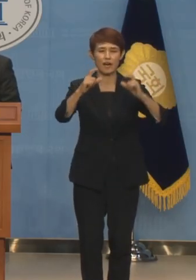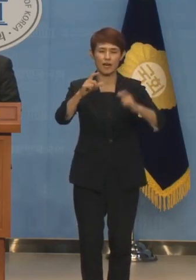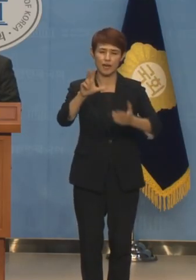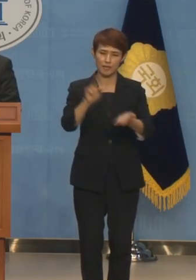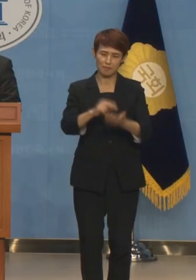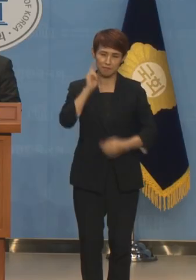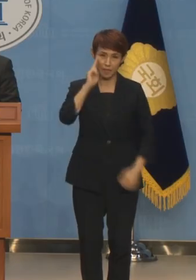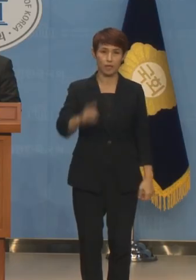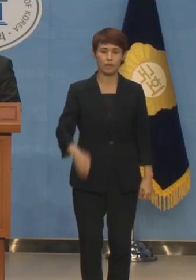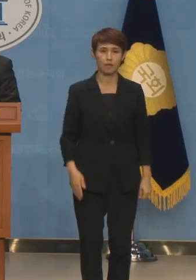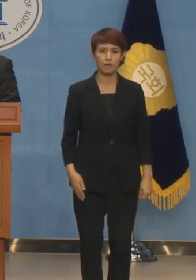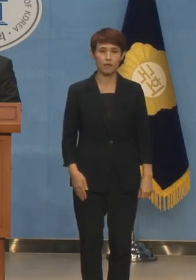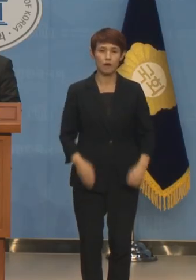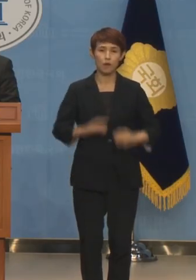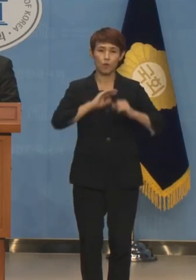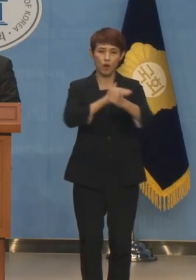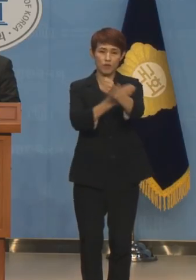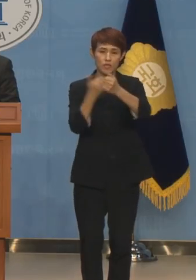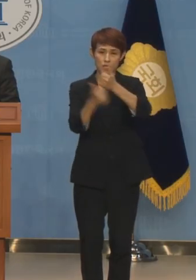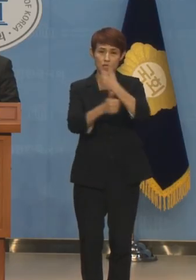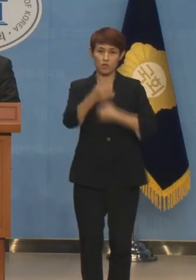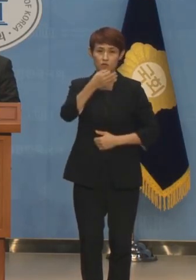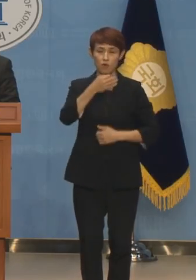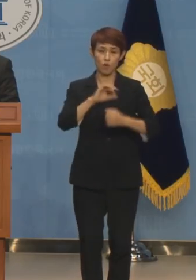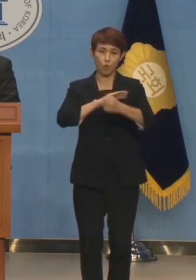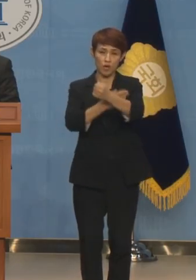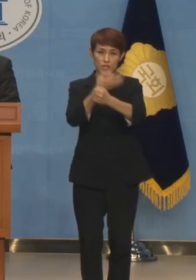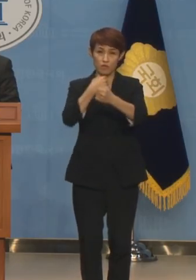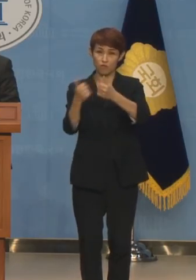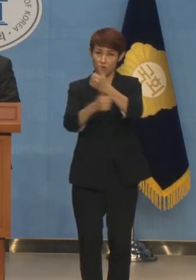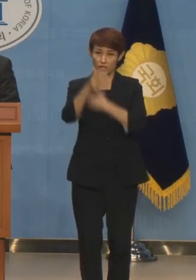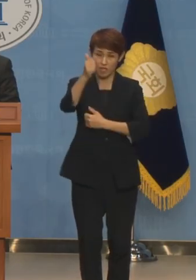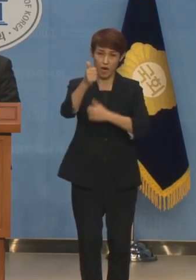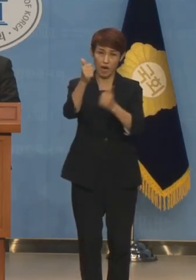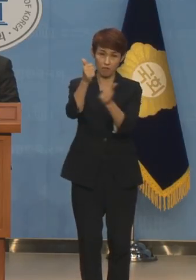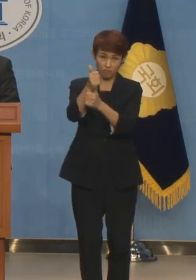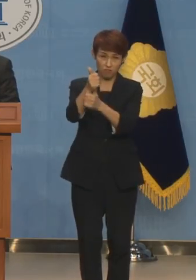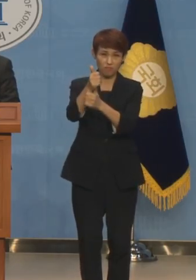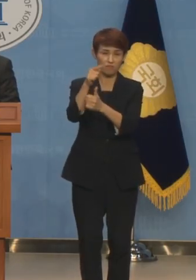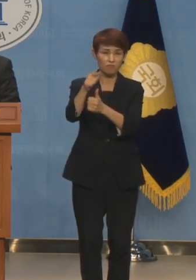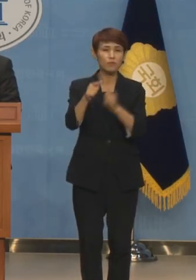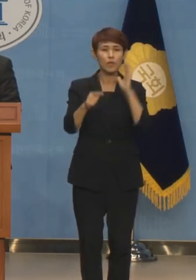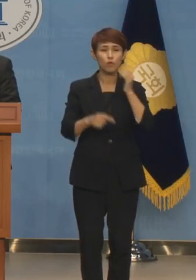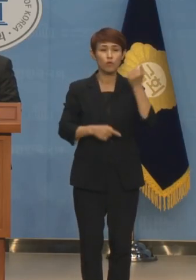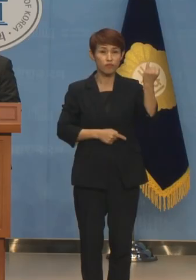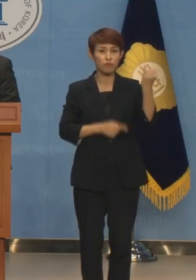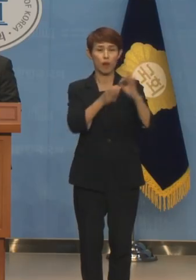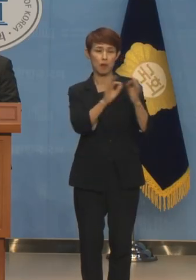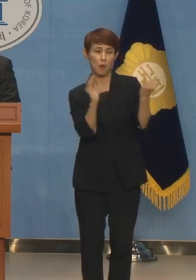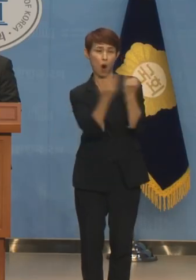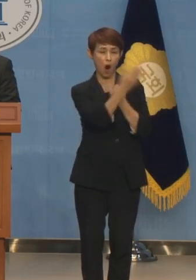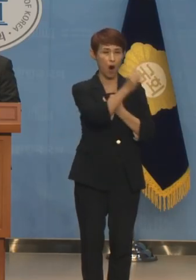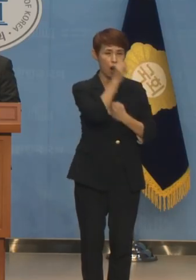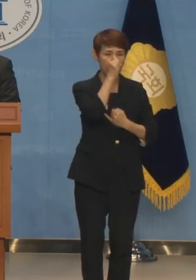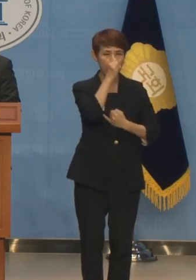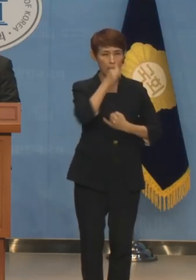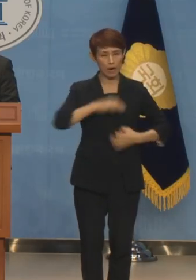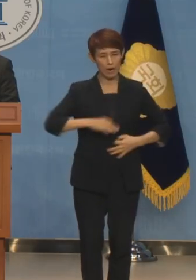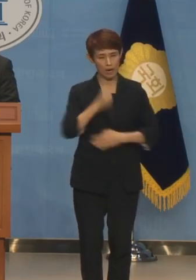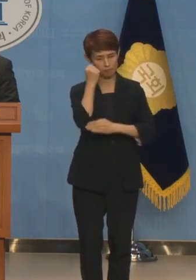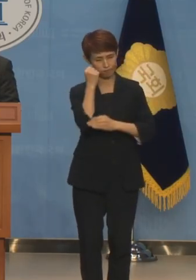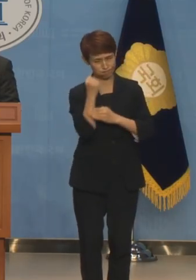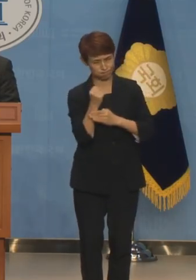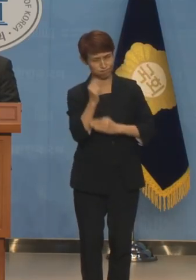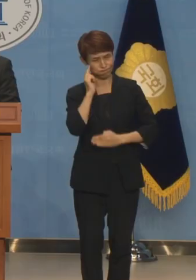유철한 권익위원장과 정승윤 부위원장이 주도한 김건희 여사 명품백 수수 종결 처리는 부패 완판 윤석열 왕조의